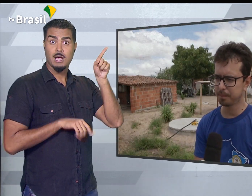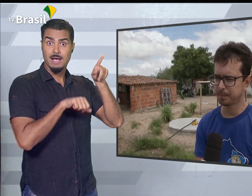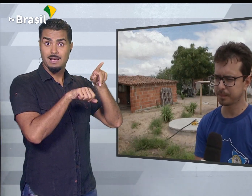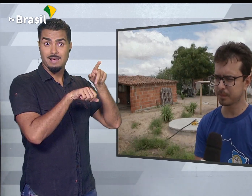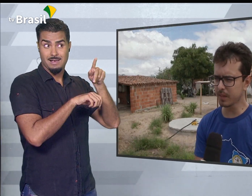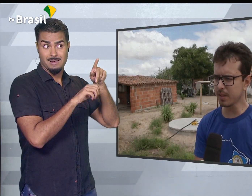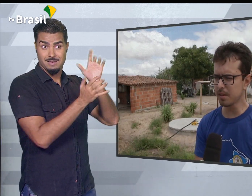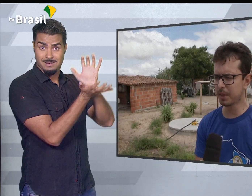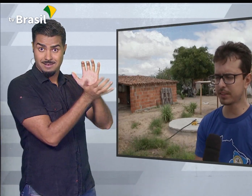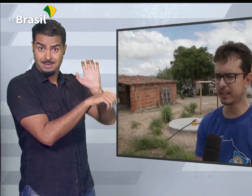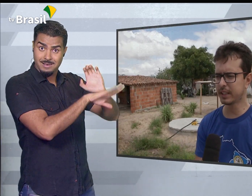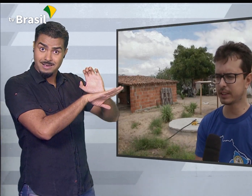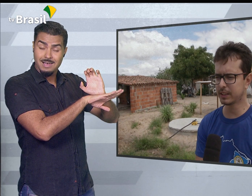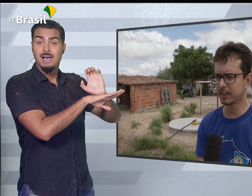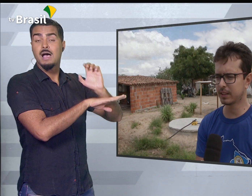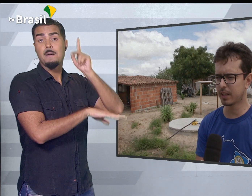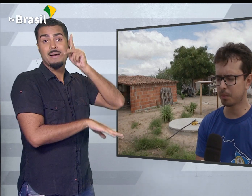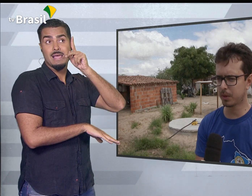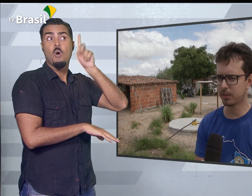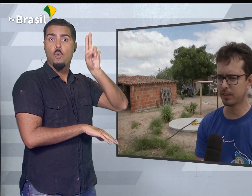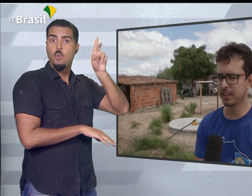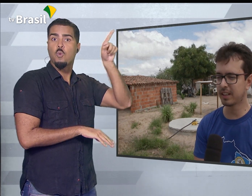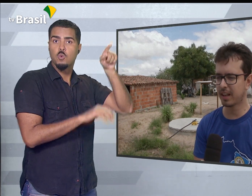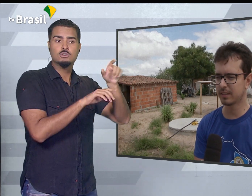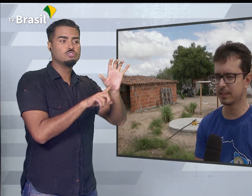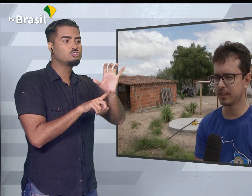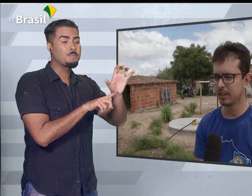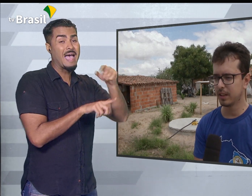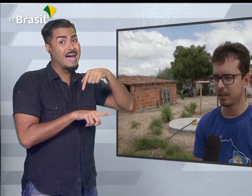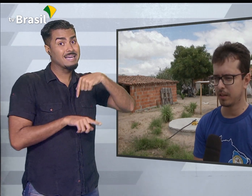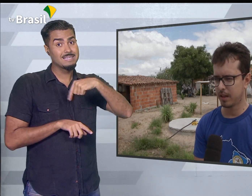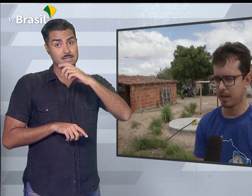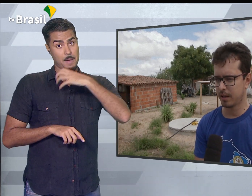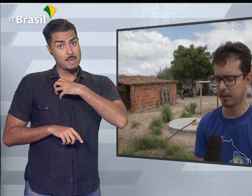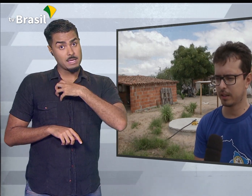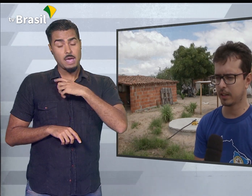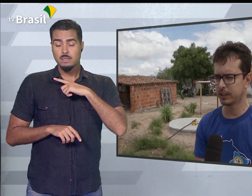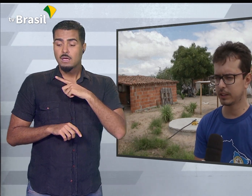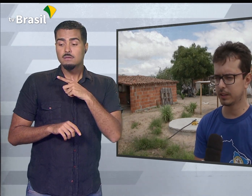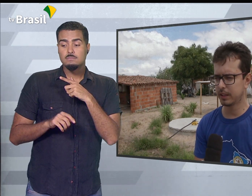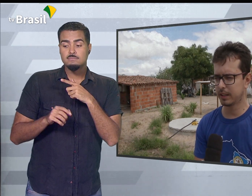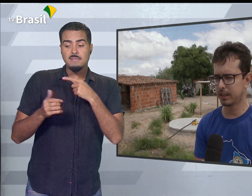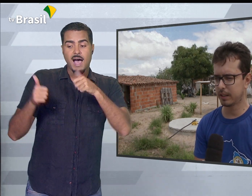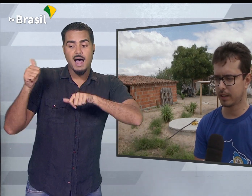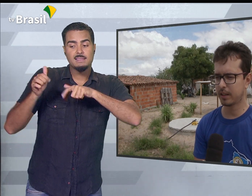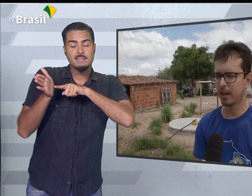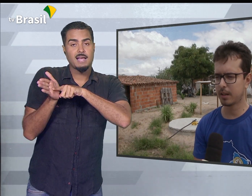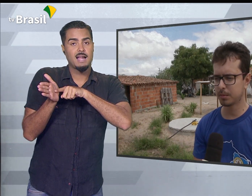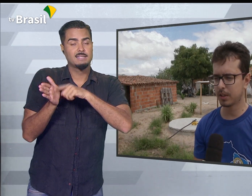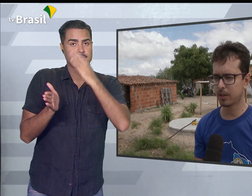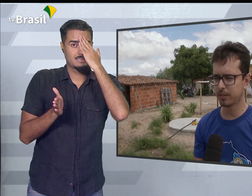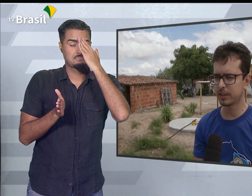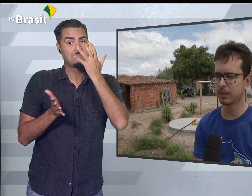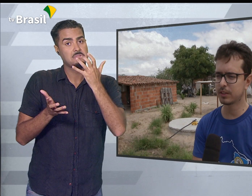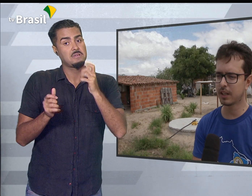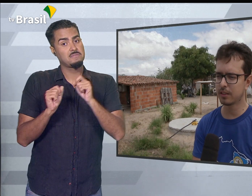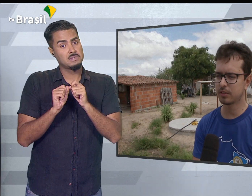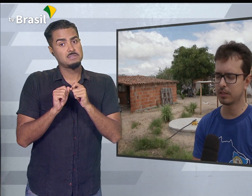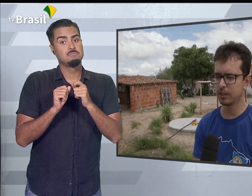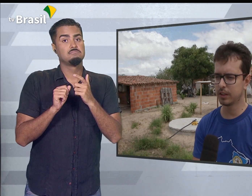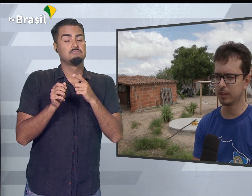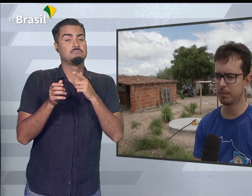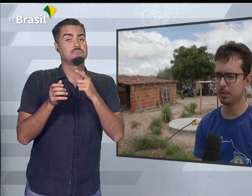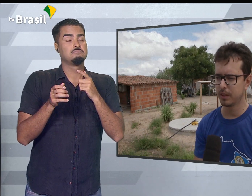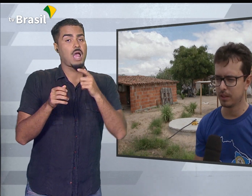utiliza, mas aqui a gente ainda está num processo de análise, né? E a gente queremos agora fazer umas